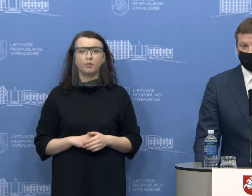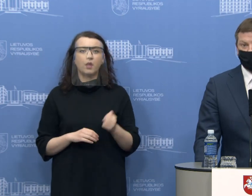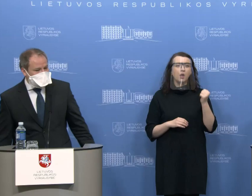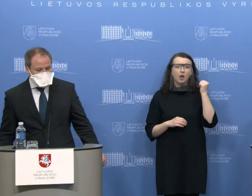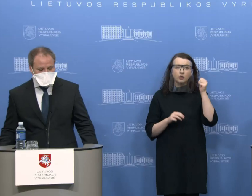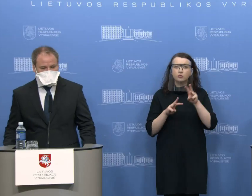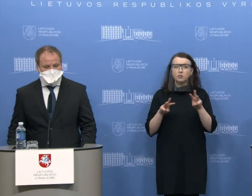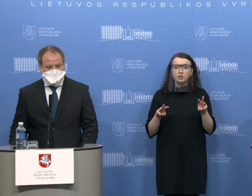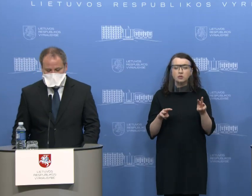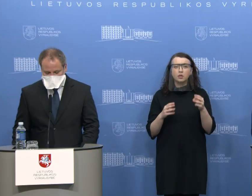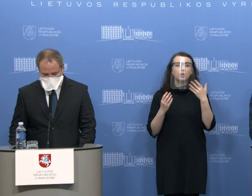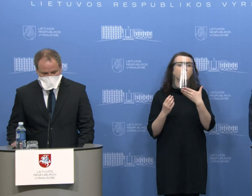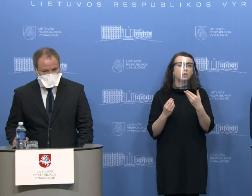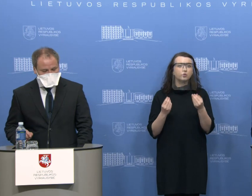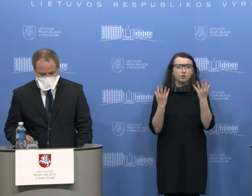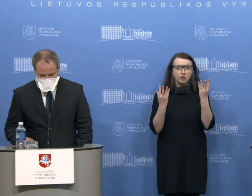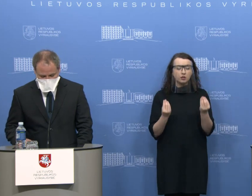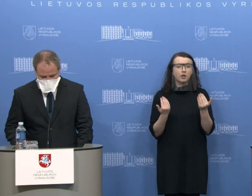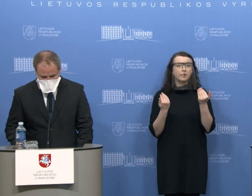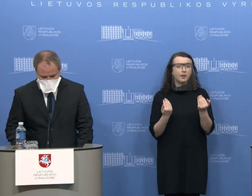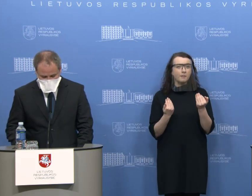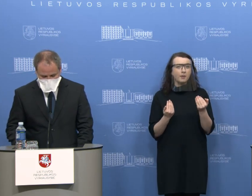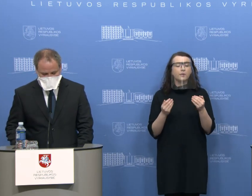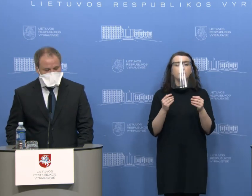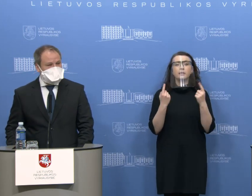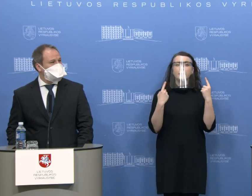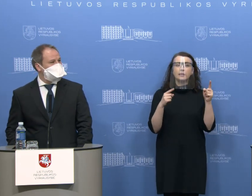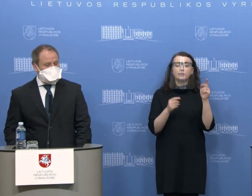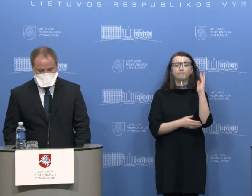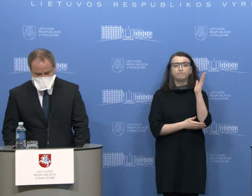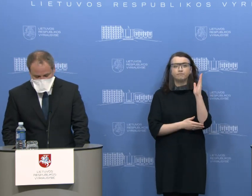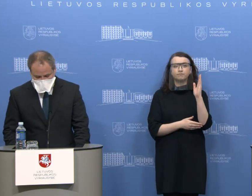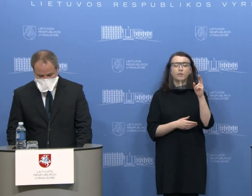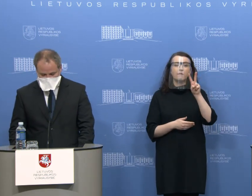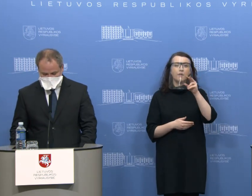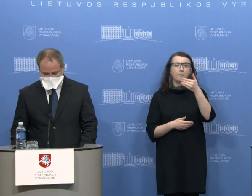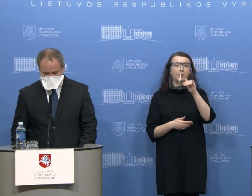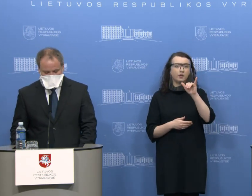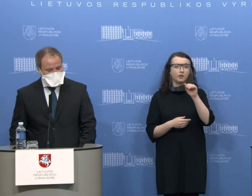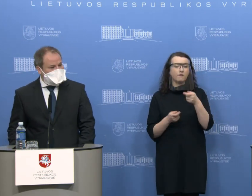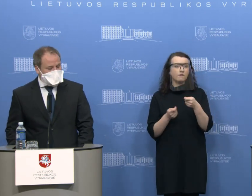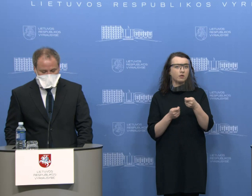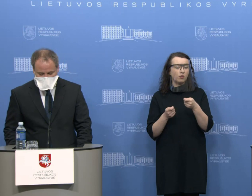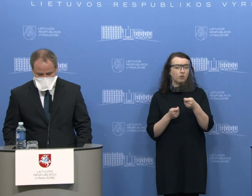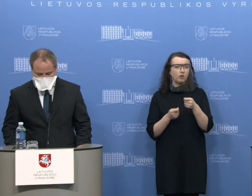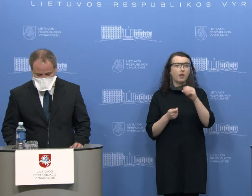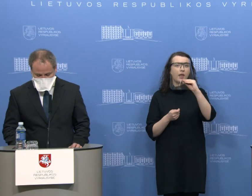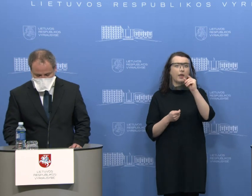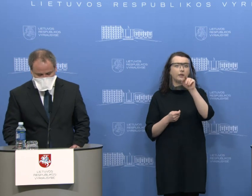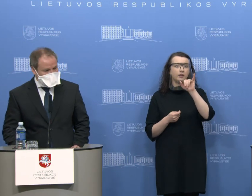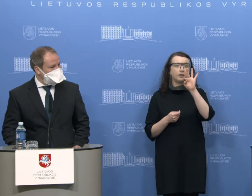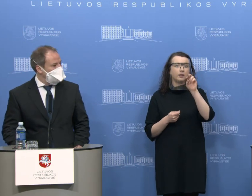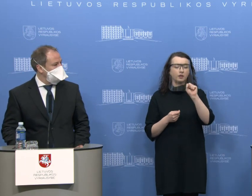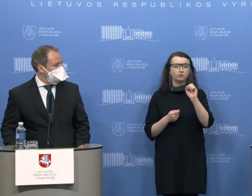ministrė. Geros dienos. O dabar pakviesiu prie mikrofono Valstybinės mokesčių inspekcijos vadovę, ponė Edita